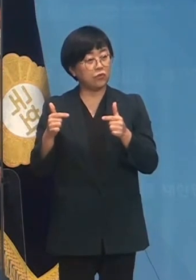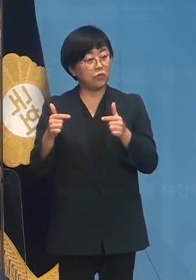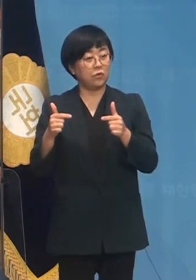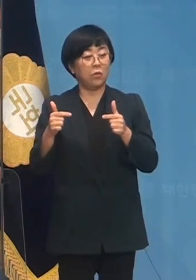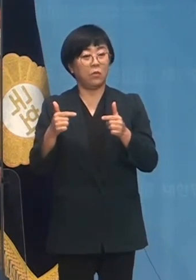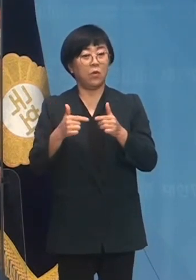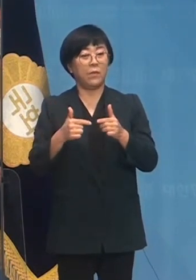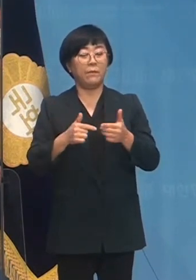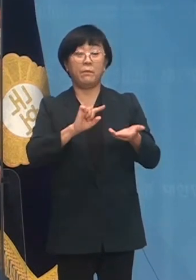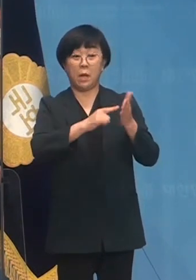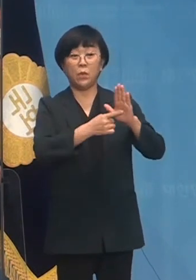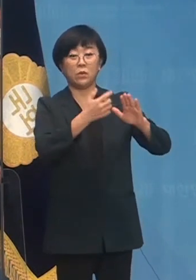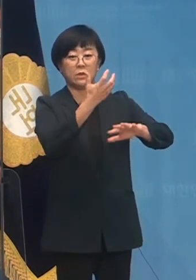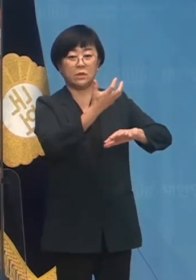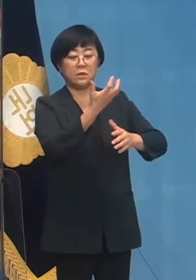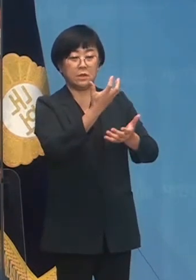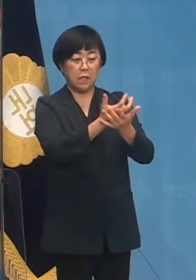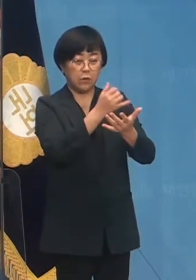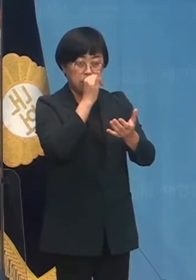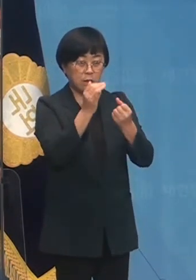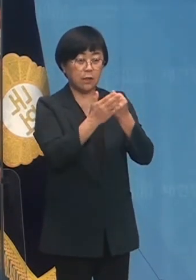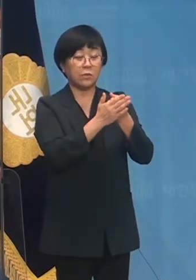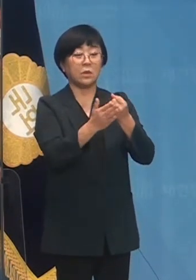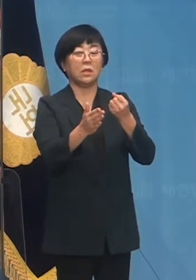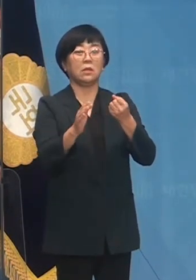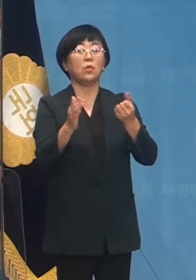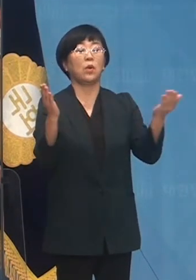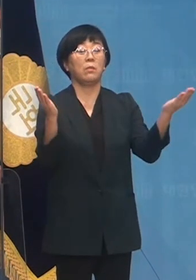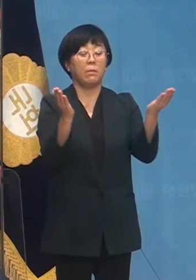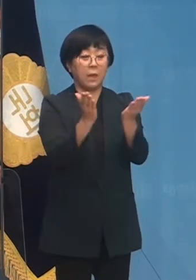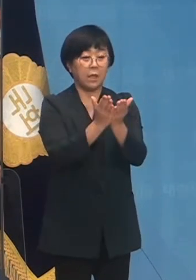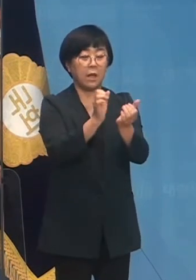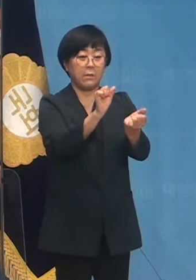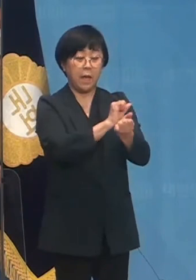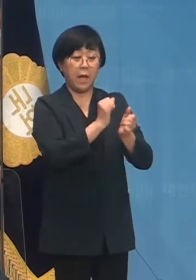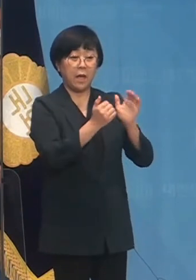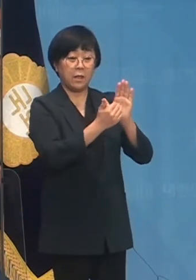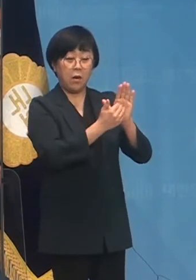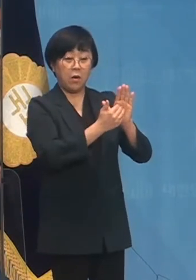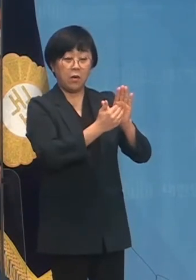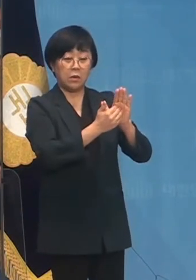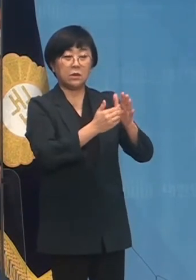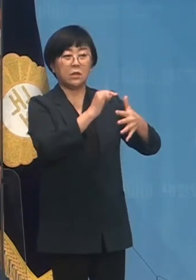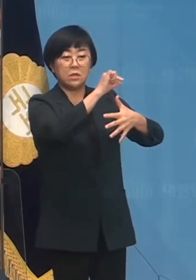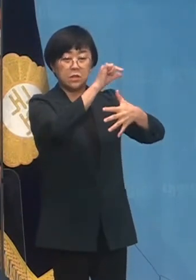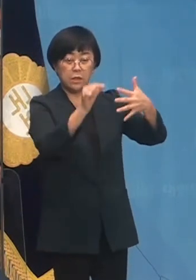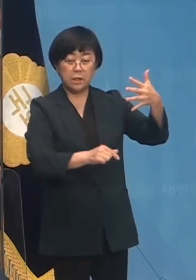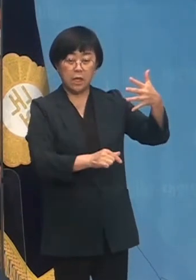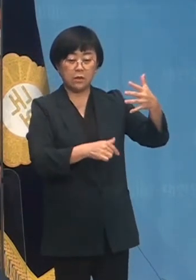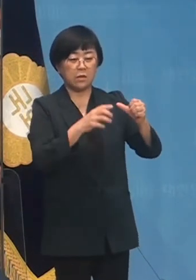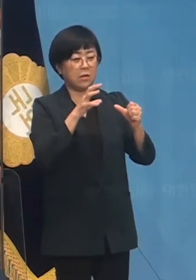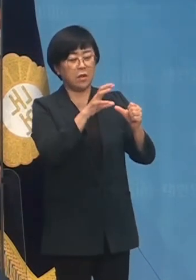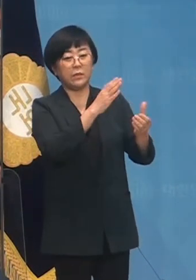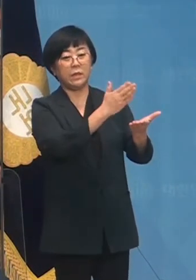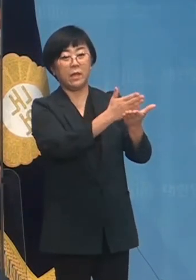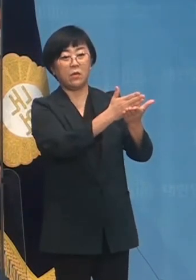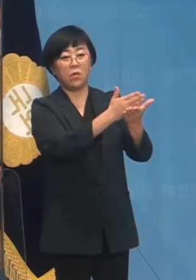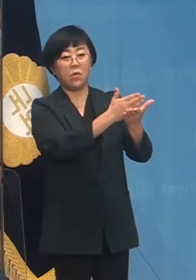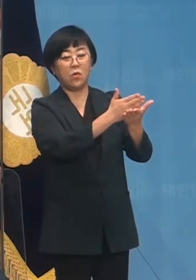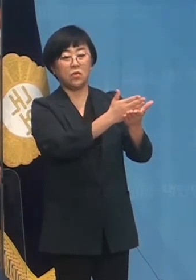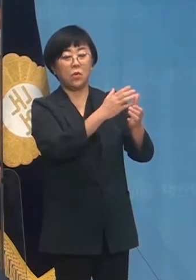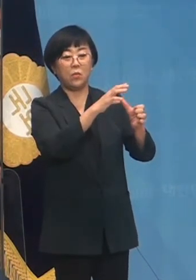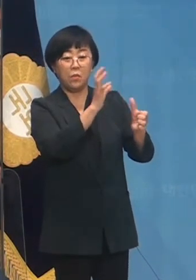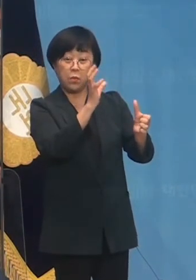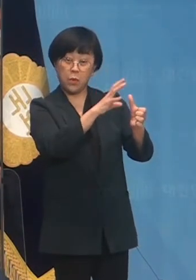예상이 있기 때문에, 보고들이 있기 때문에 그에 맞춰서 방역 방식도 기존의 도박적 방식보다는